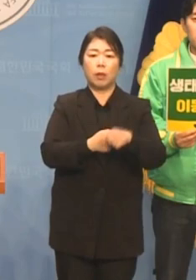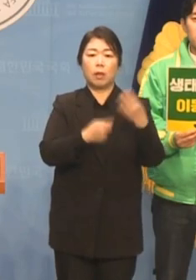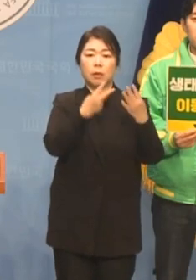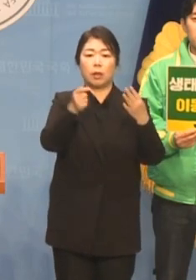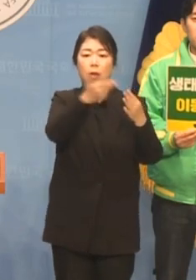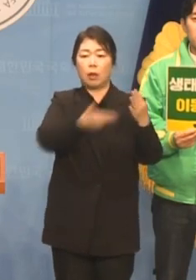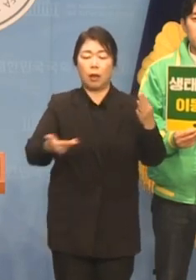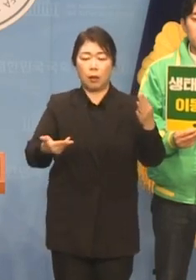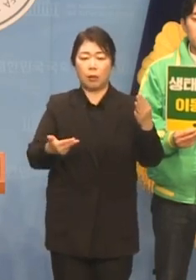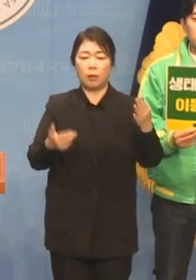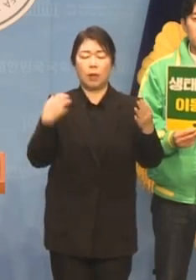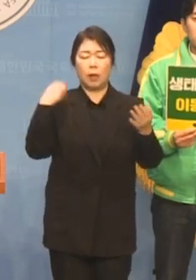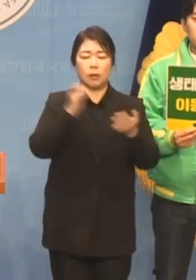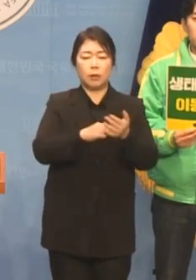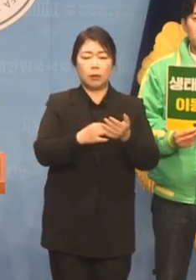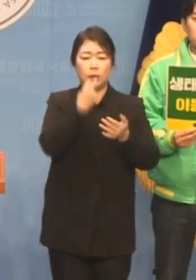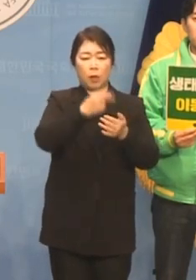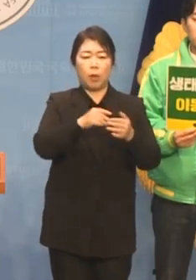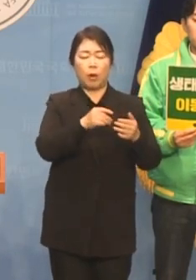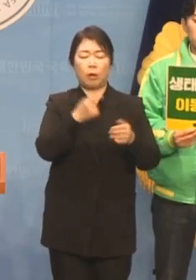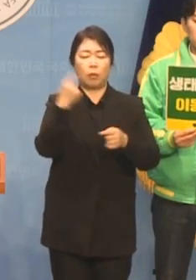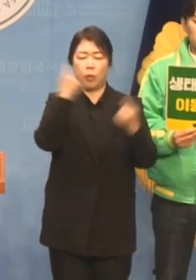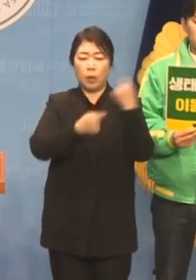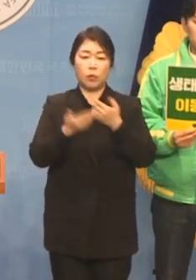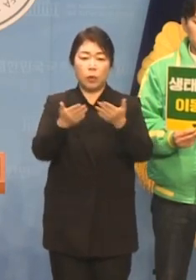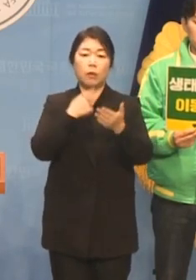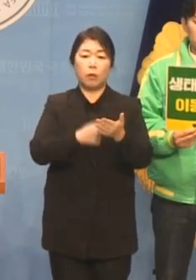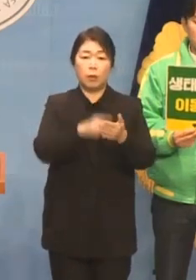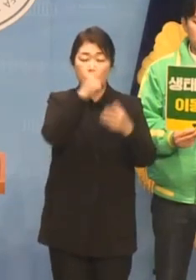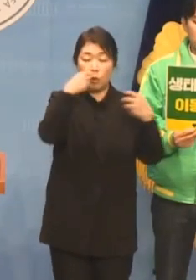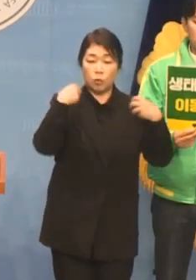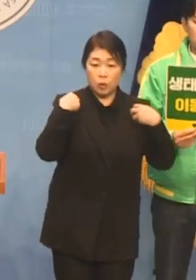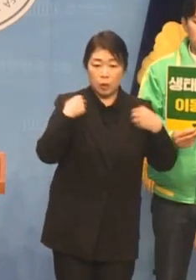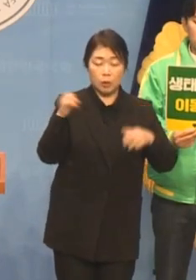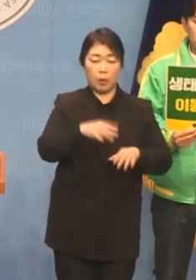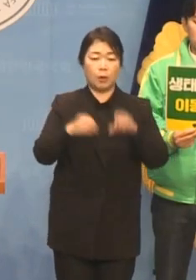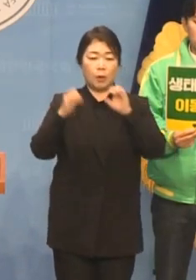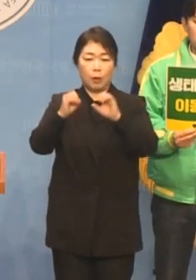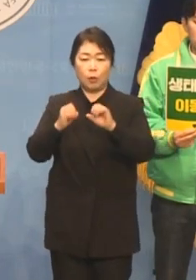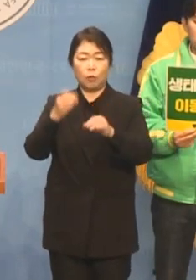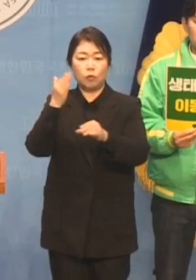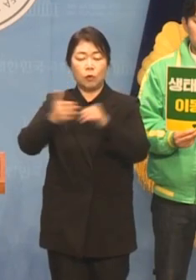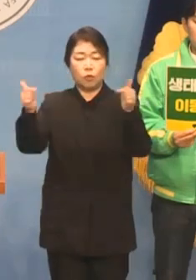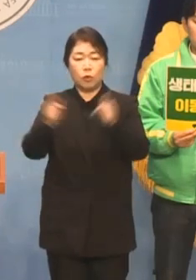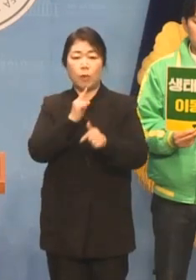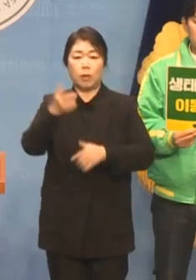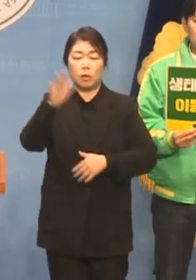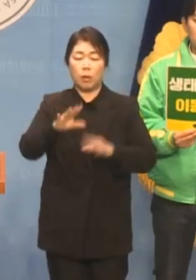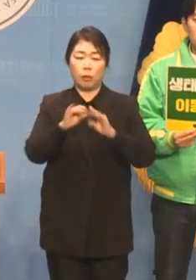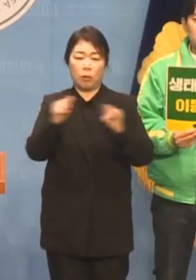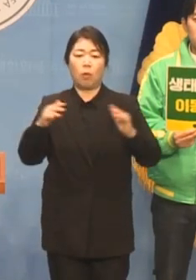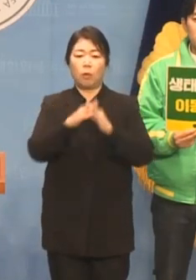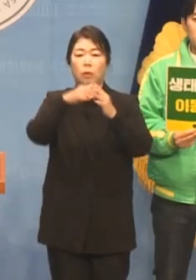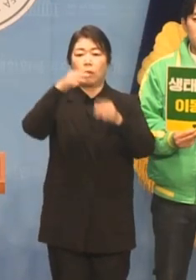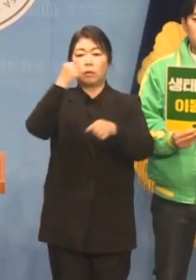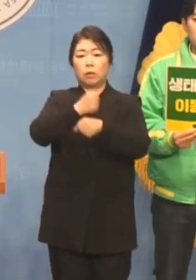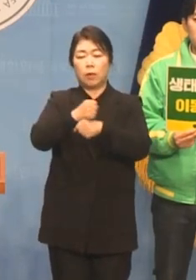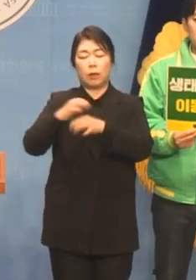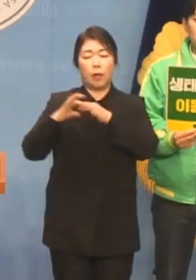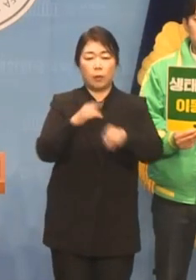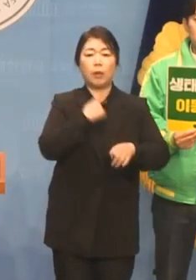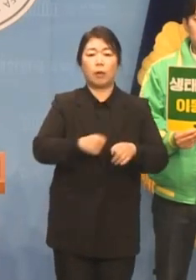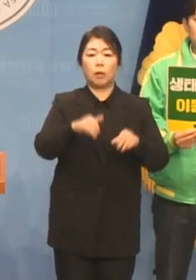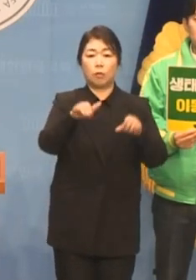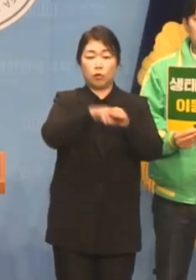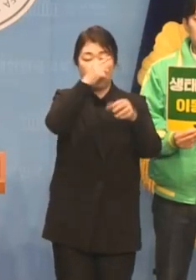생태계를 돌이킬 수 없게 훼손한 이명박 정부나 탄소 중립을 말하면서 토건 정책을 지속한 문재인 정부